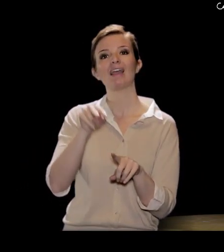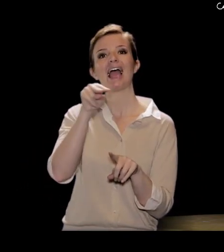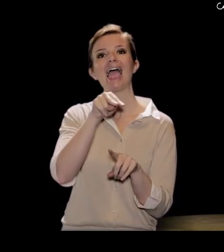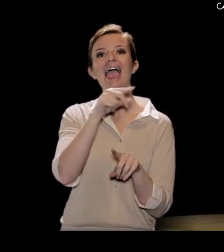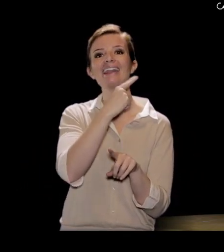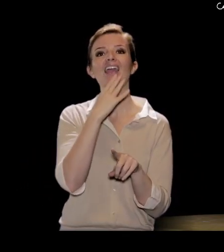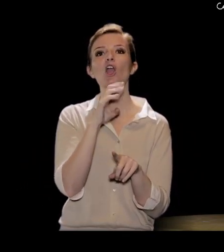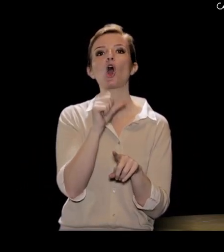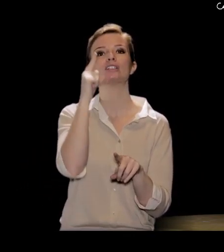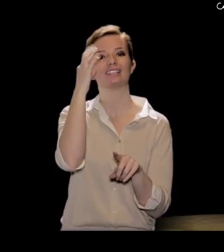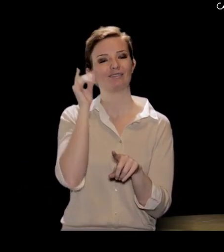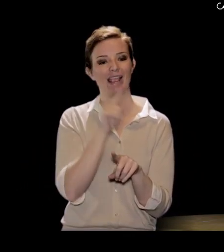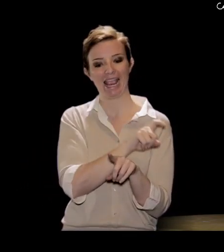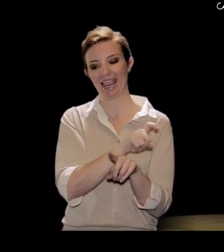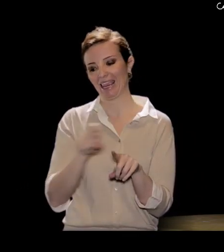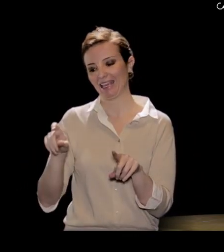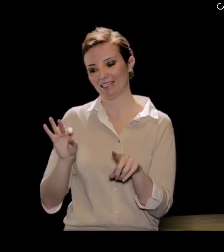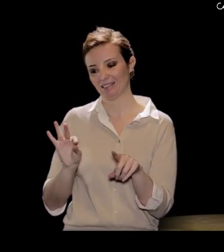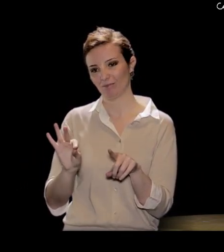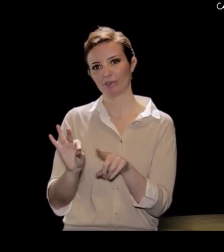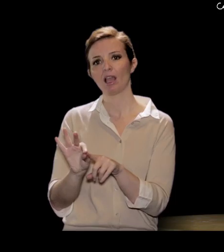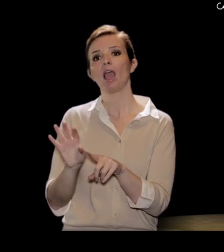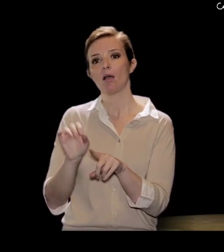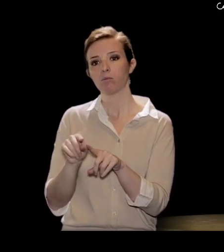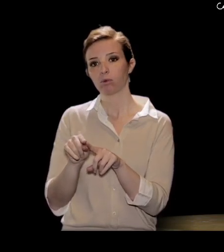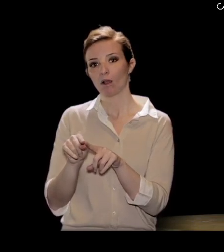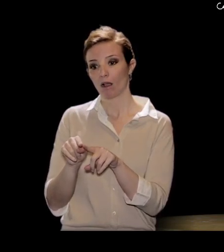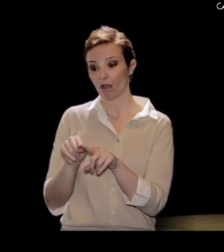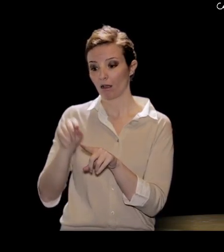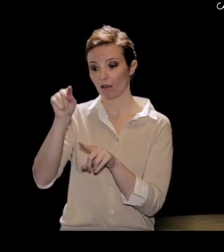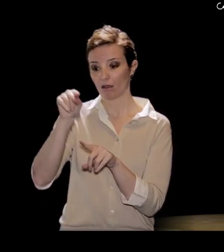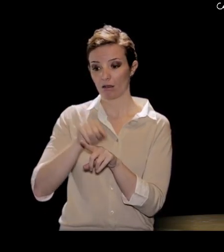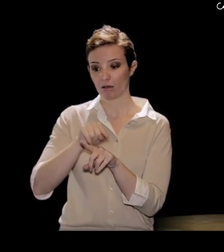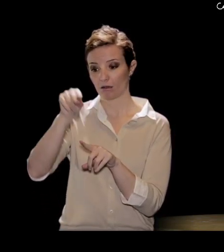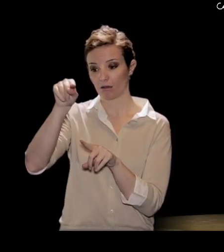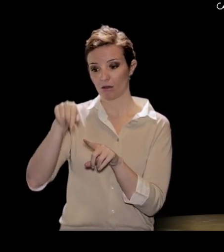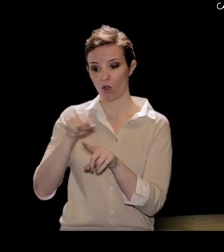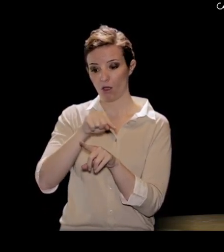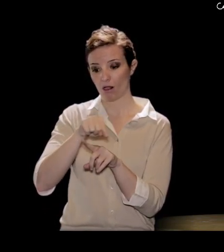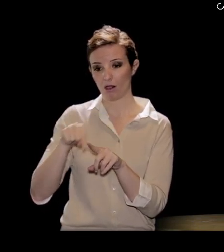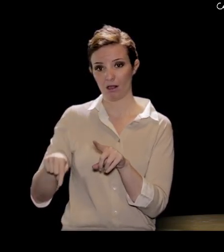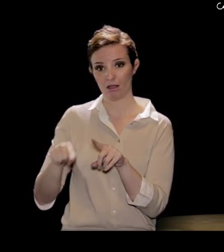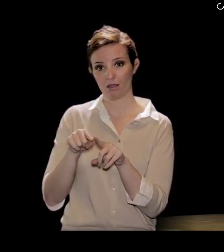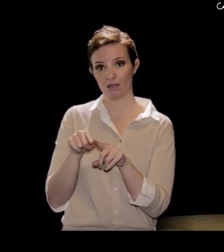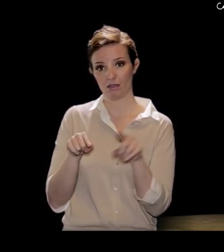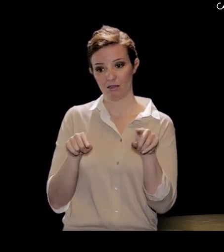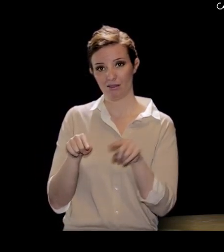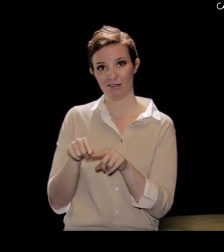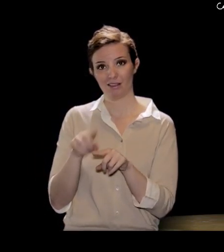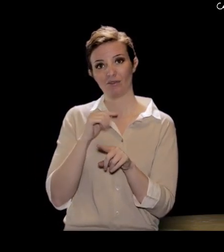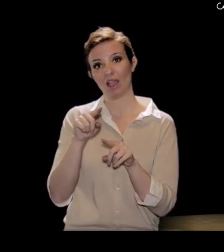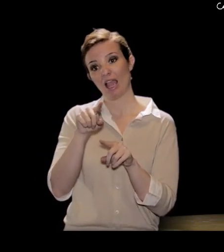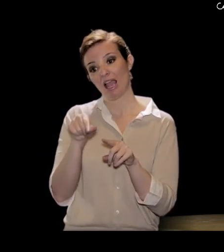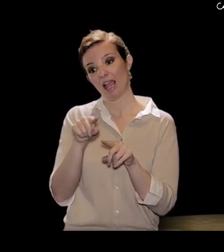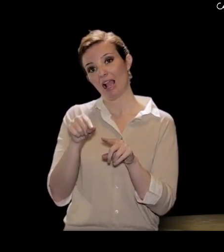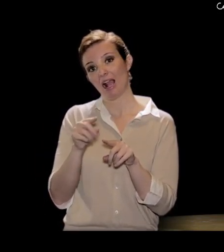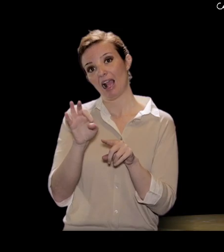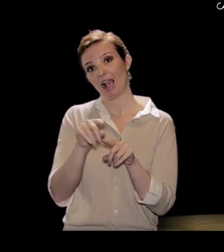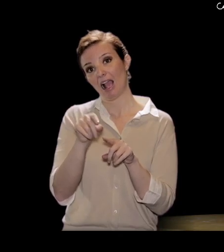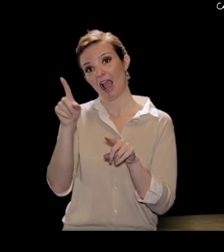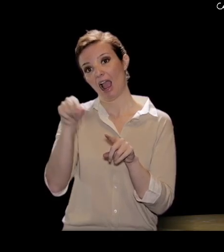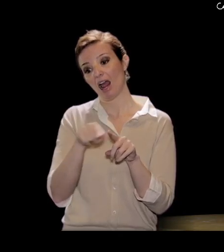ascisse, e può essere corrispondente a quest'angolo qui oppure a quest'angolo qui, che sono α oppure